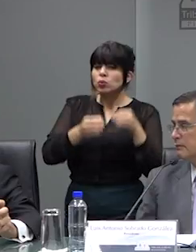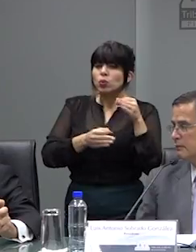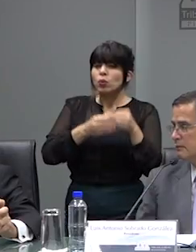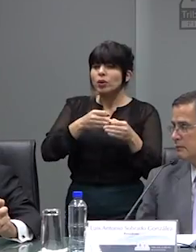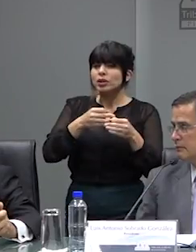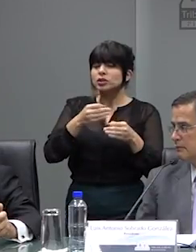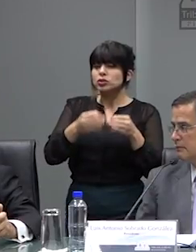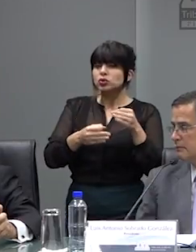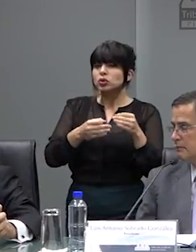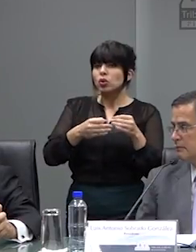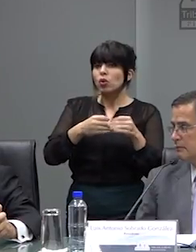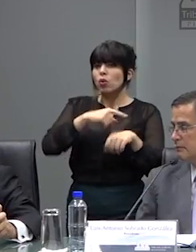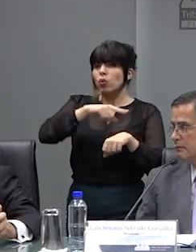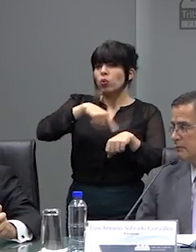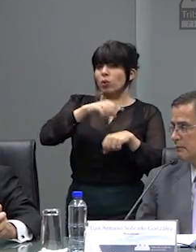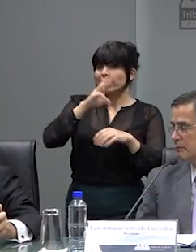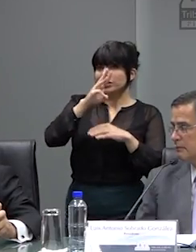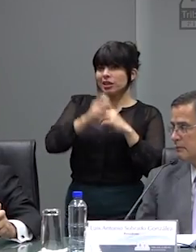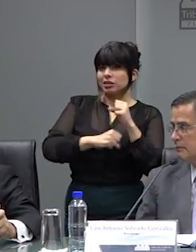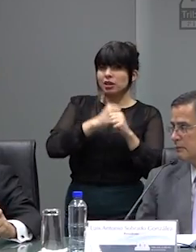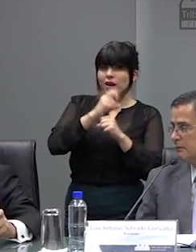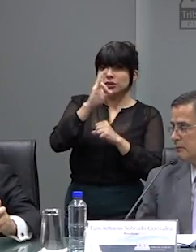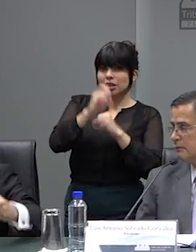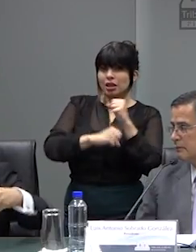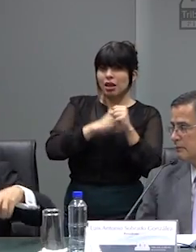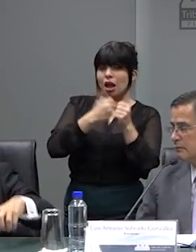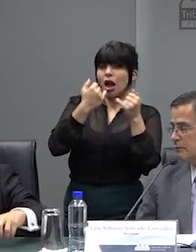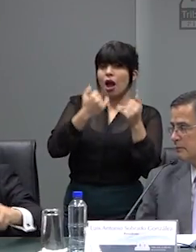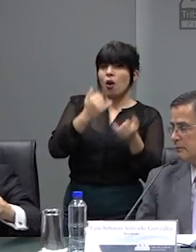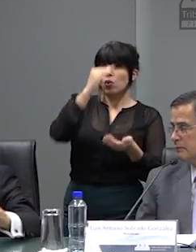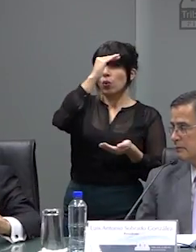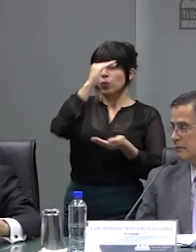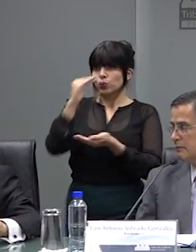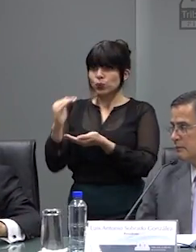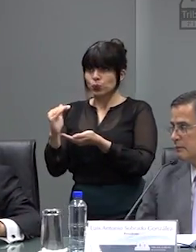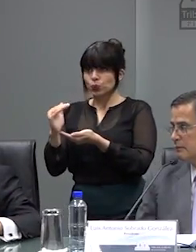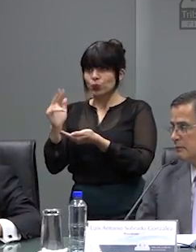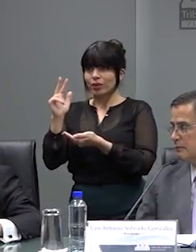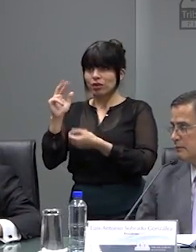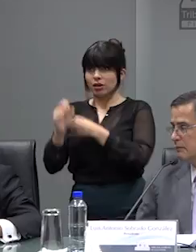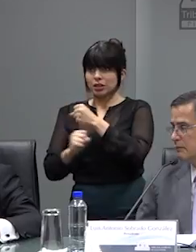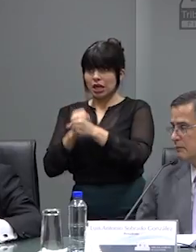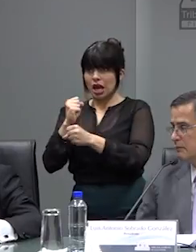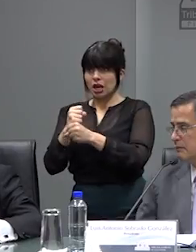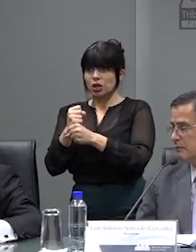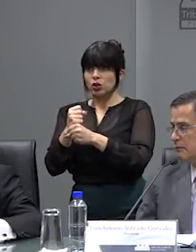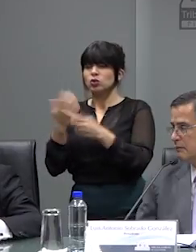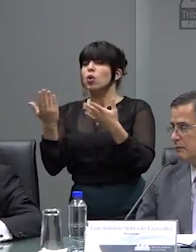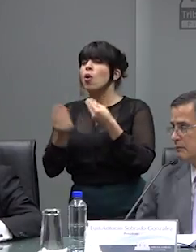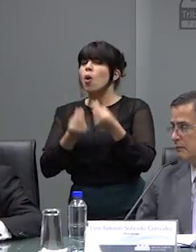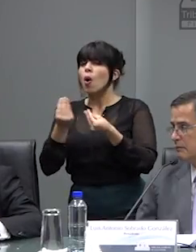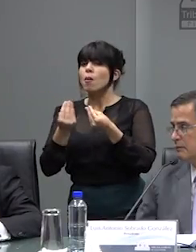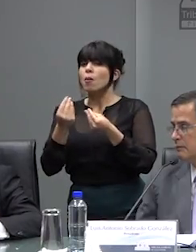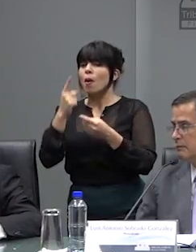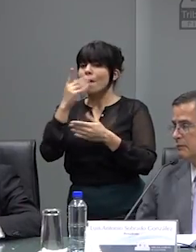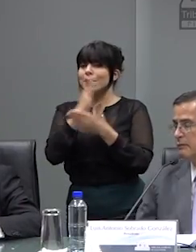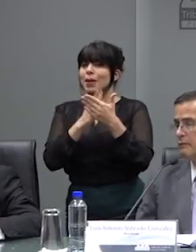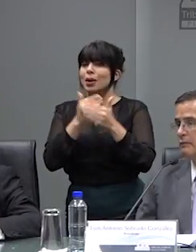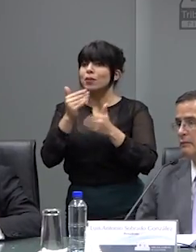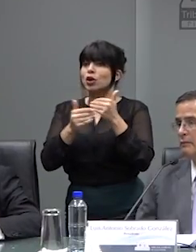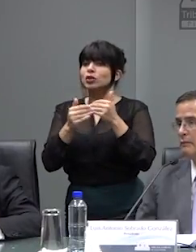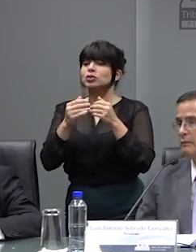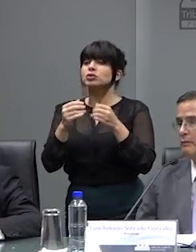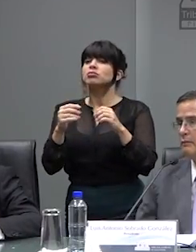tardando 6 años o 7, lo vamos a reducir 3 años, eliminando una parte del proceso, que es la